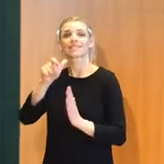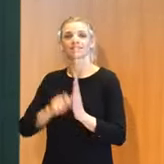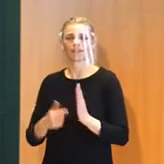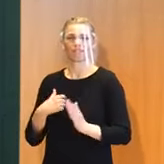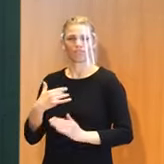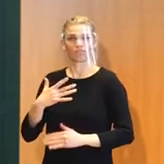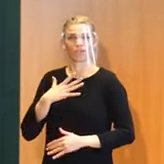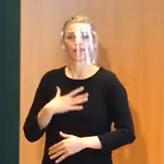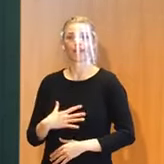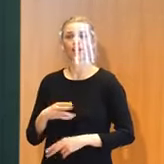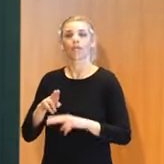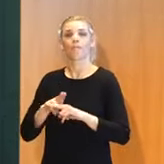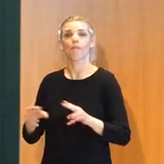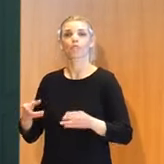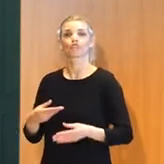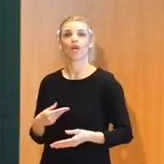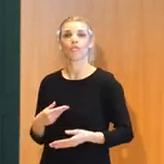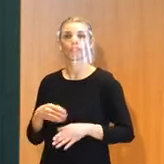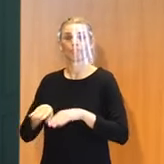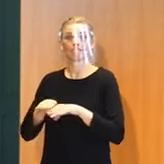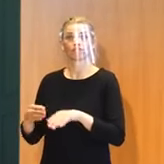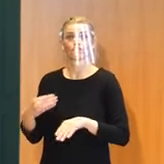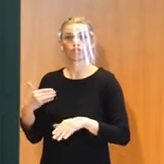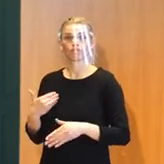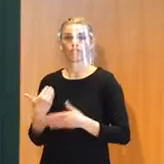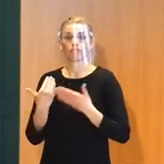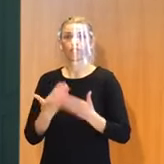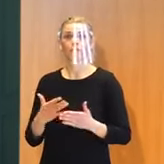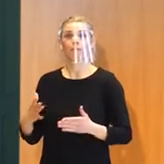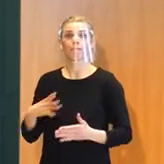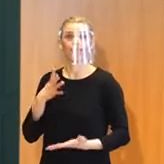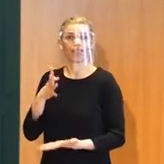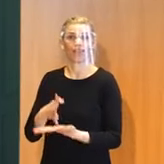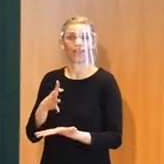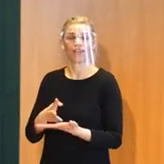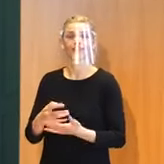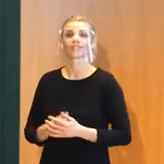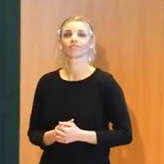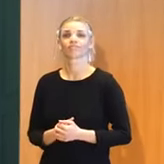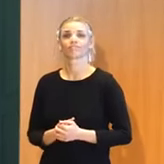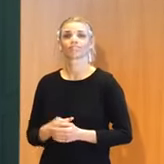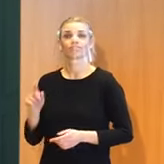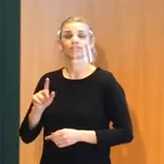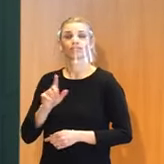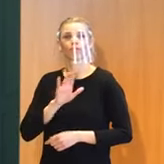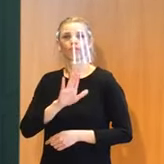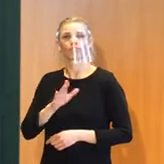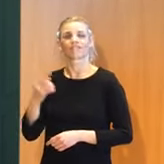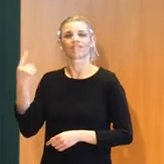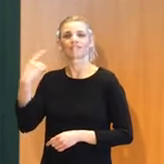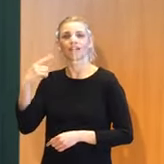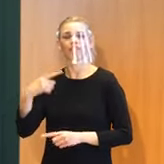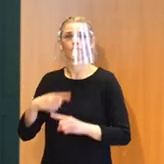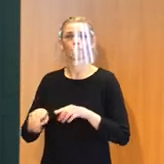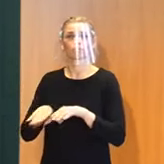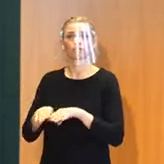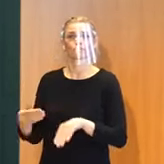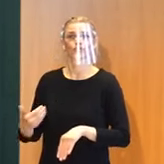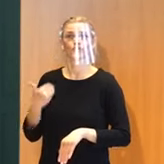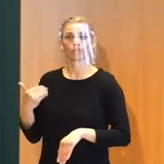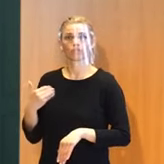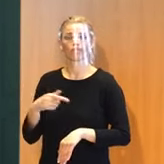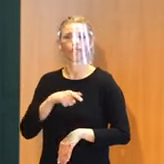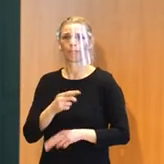rád, že môžem odovzdať tento rezort pánovi ministrovi Hegerovi, pre ktorého vzdelávanie a ministerstvo školstva bolo